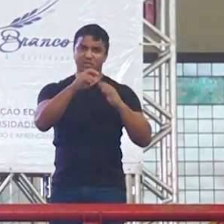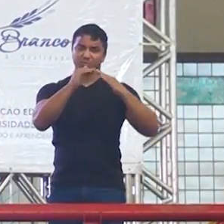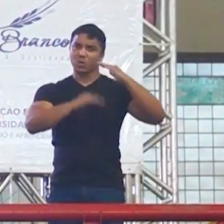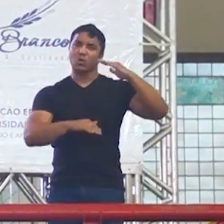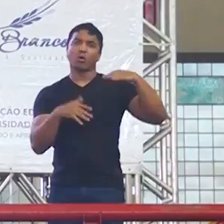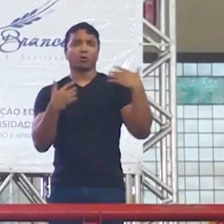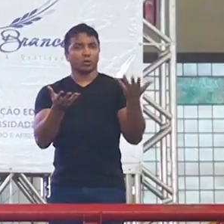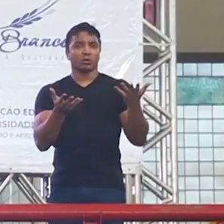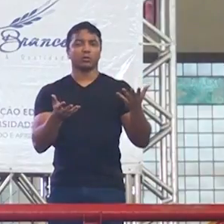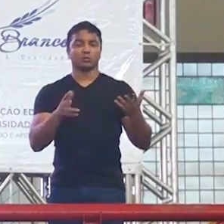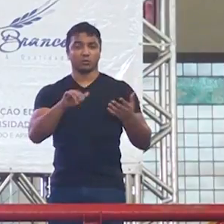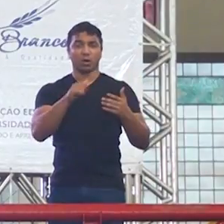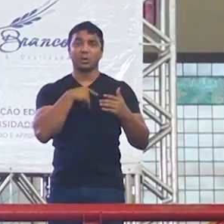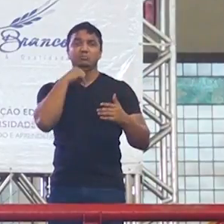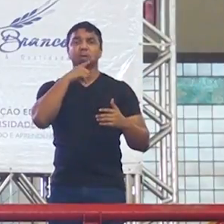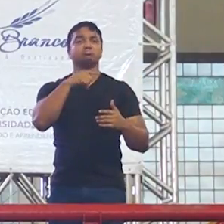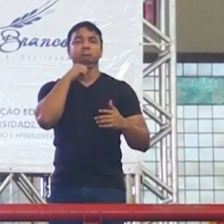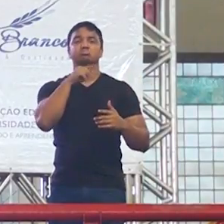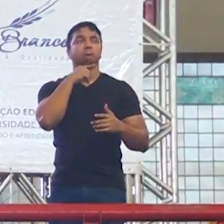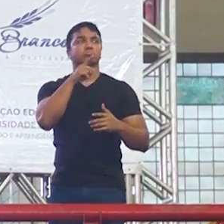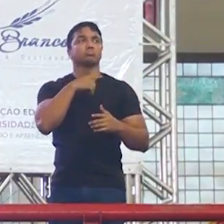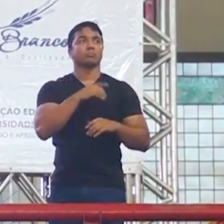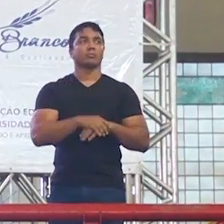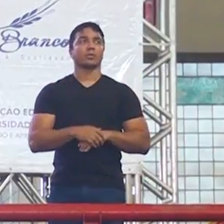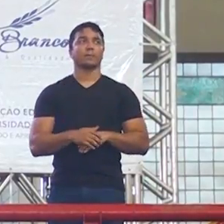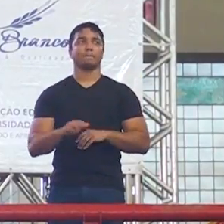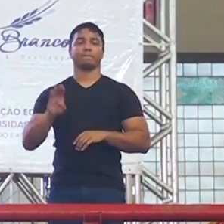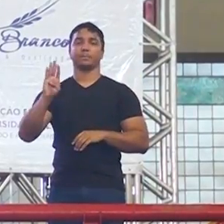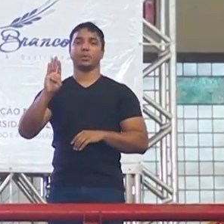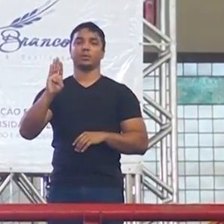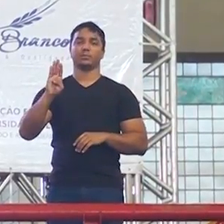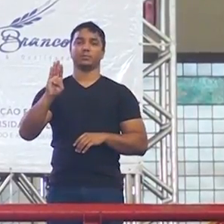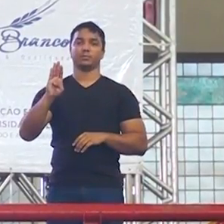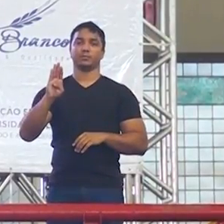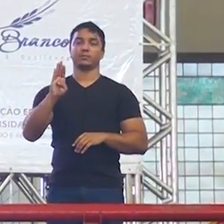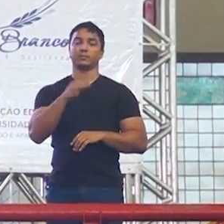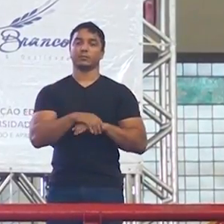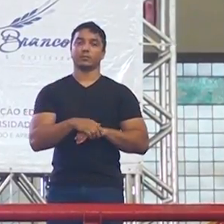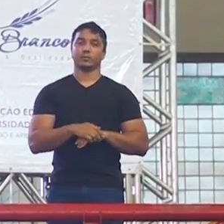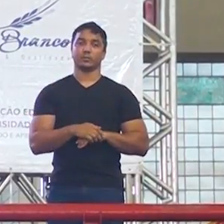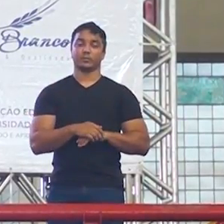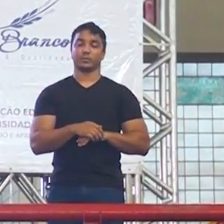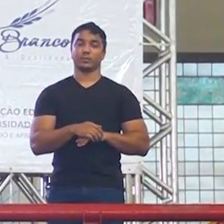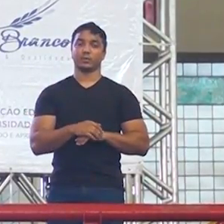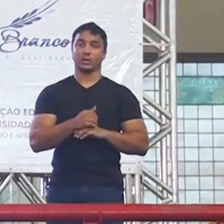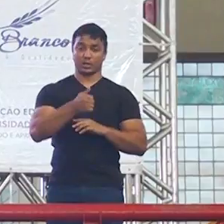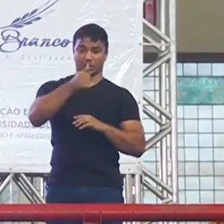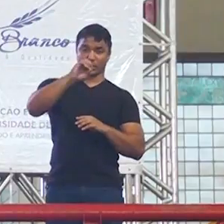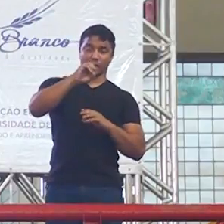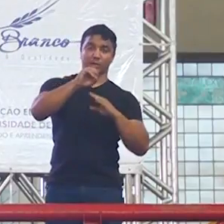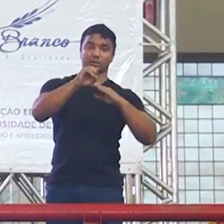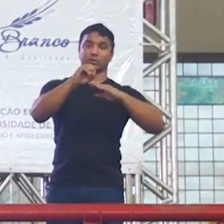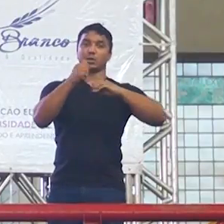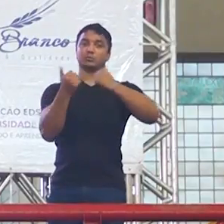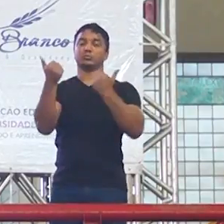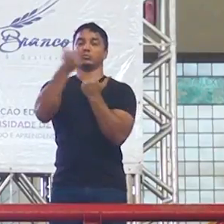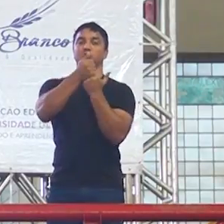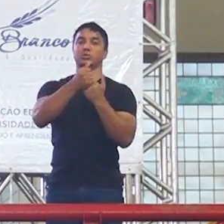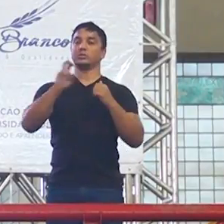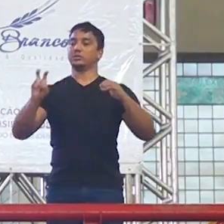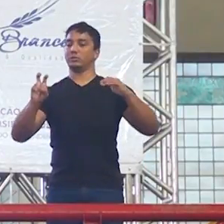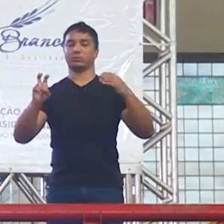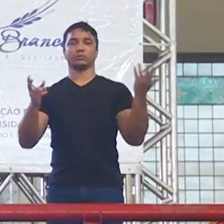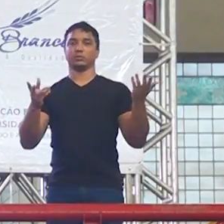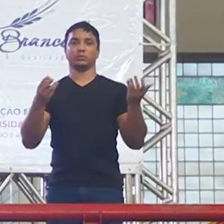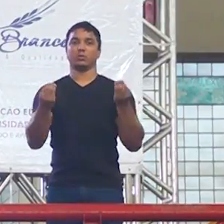ou não vai? Não vai funcionar. B de bola. 10 amperes por um de 5 amperes. Ora, meu amigo, se